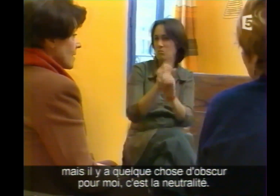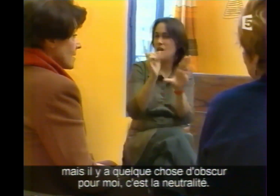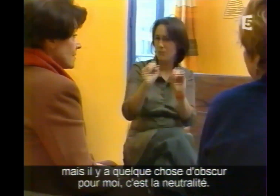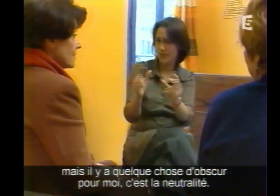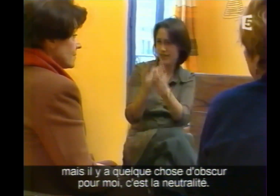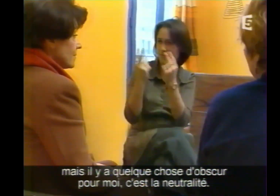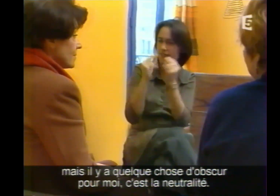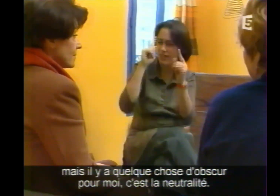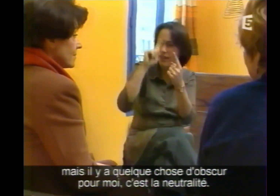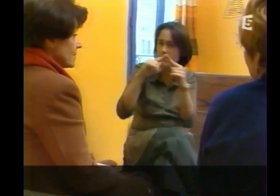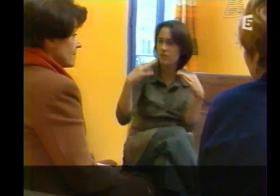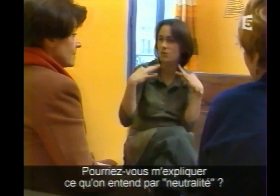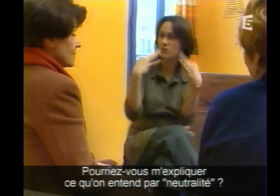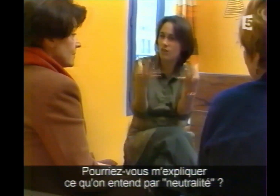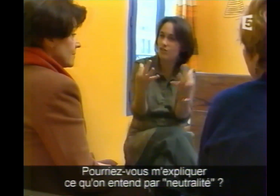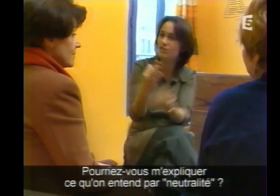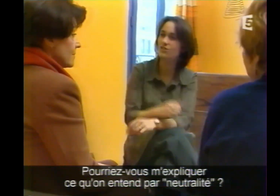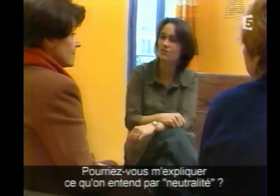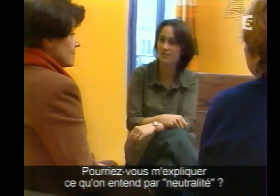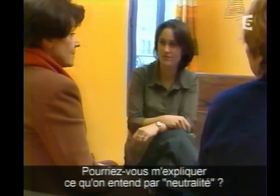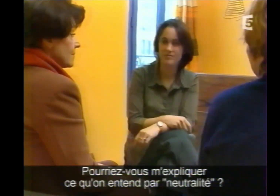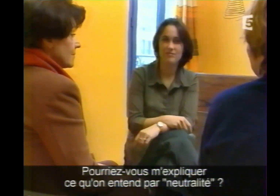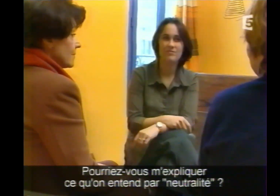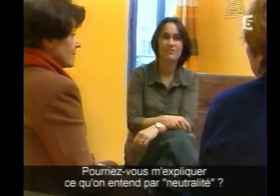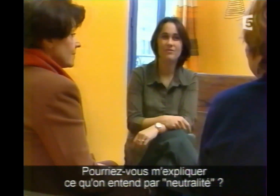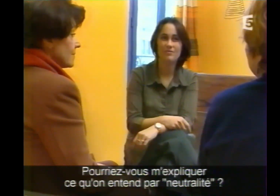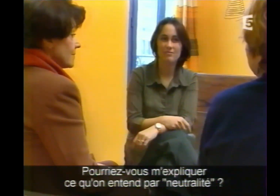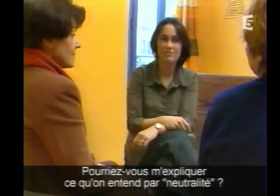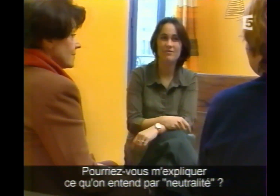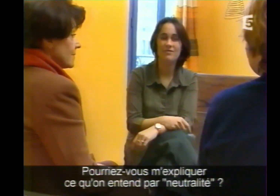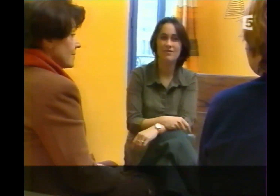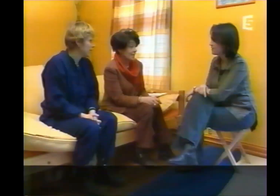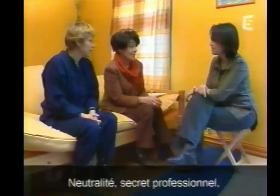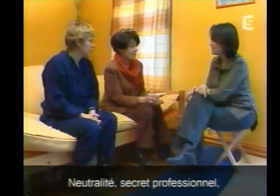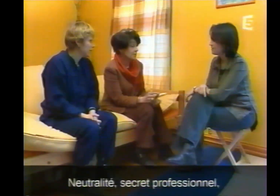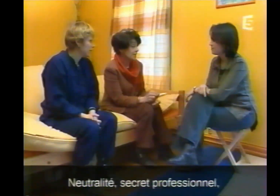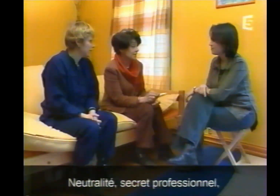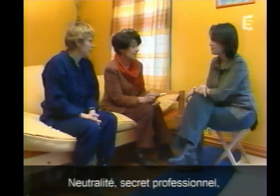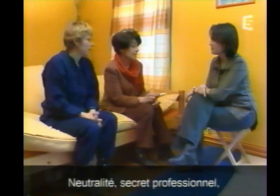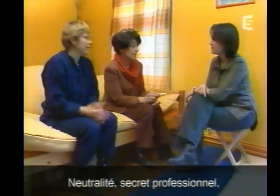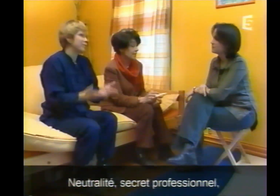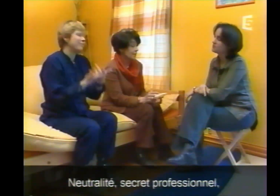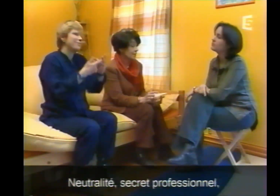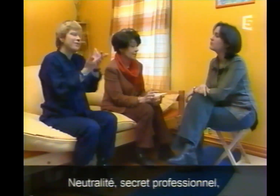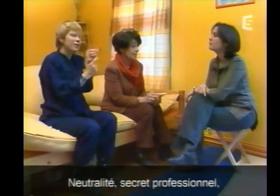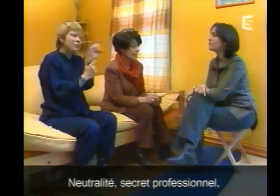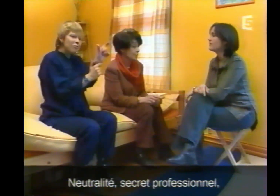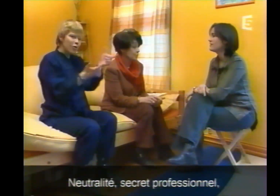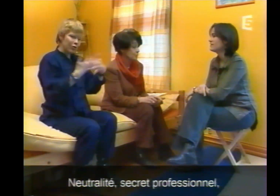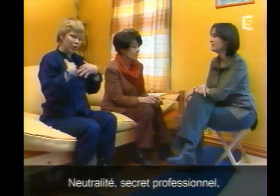moi, c'est la neutralité. Pourriez-vous m'expliquer ce qu'on entend par neutralité? Neutralité, secret